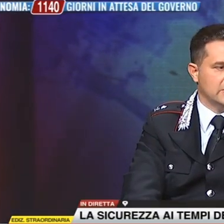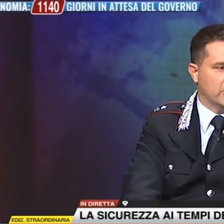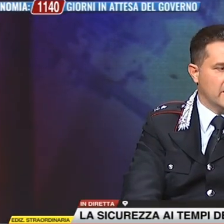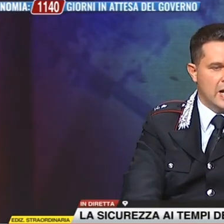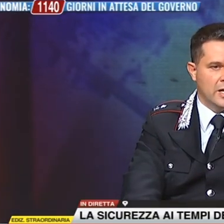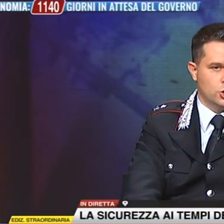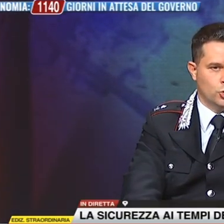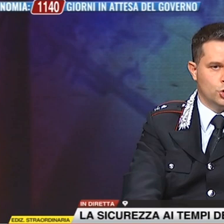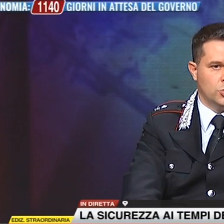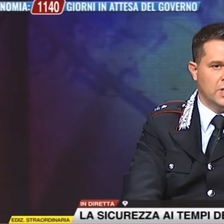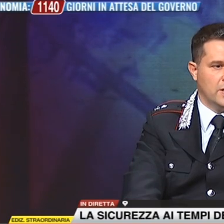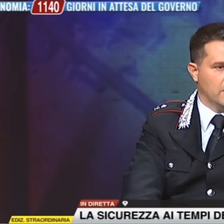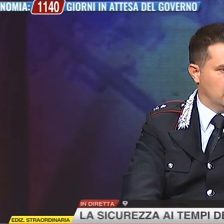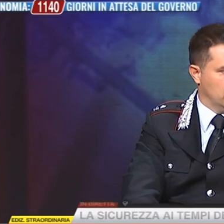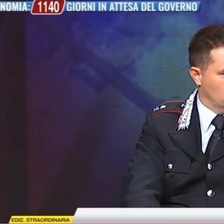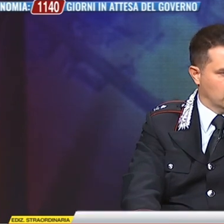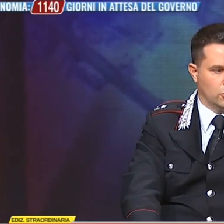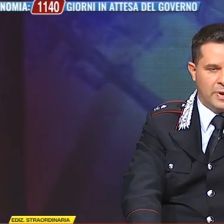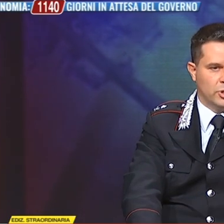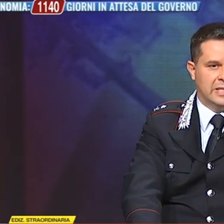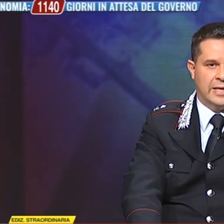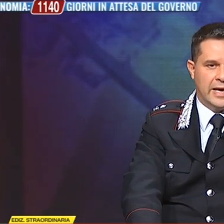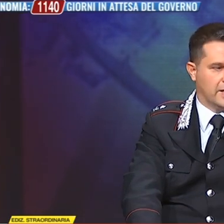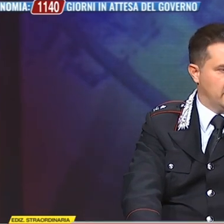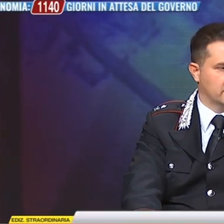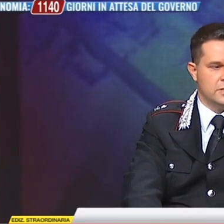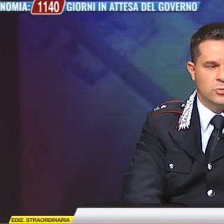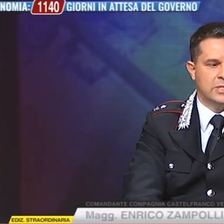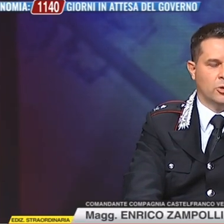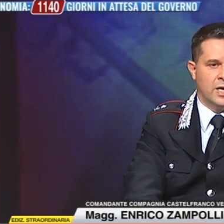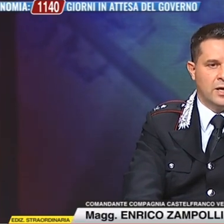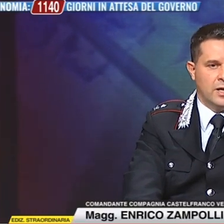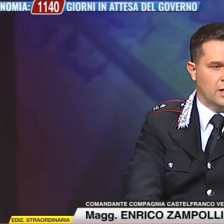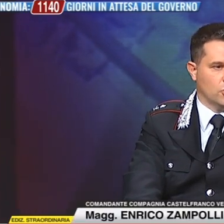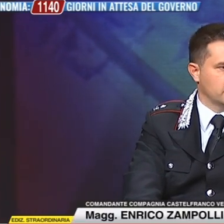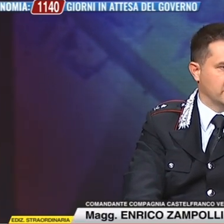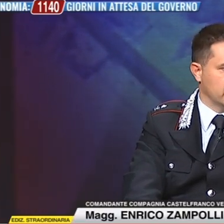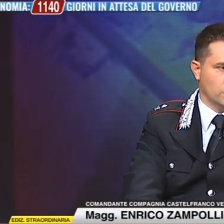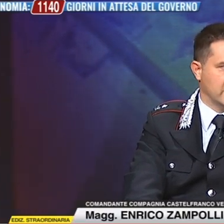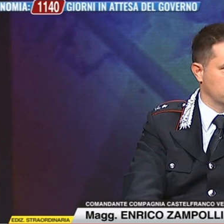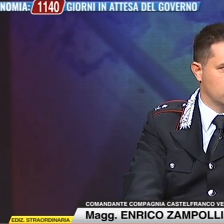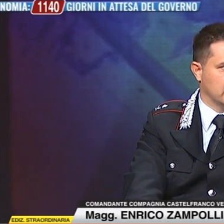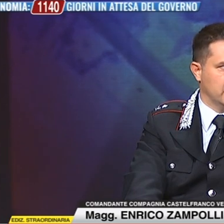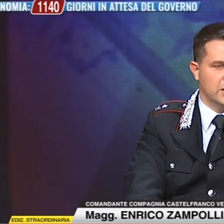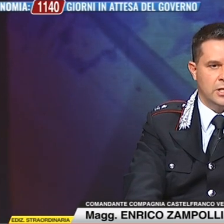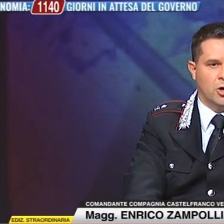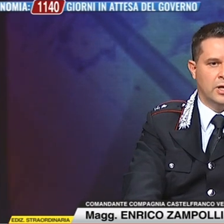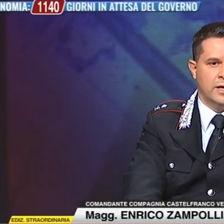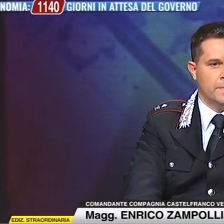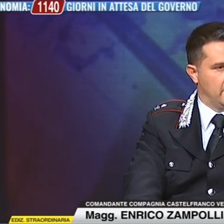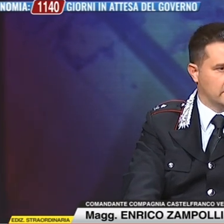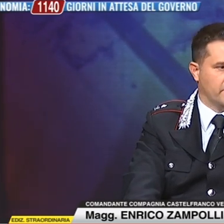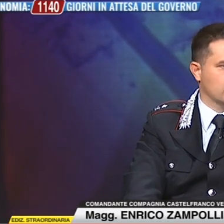massima attenzione agli sconosciuti. Non dobbiamo dimenticare che enti, istituzioni non si presentano a casa dei cittadini se